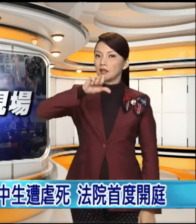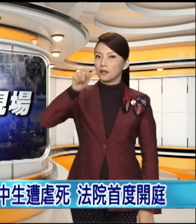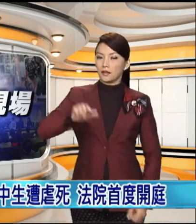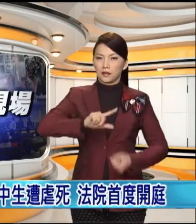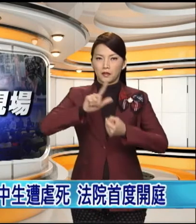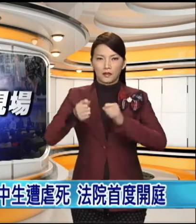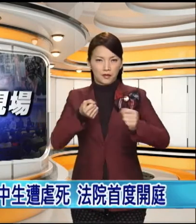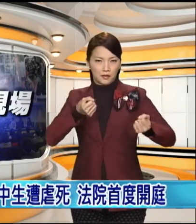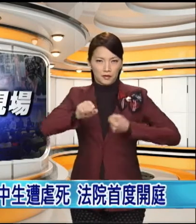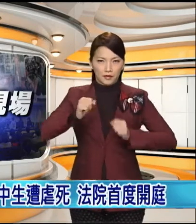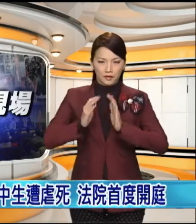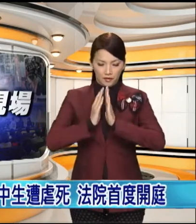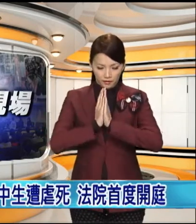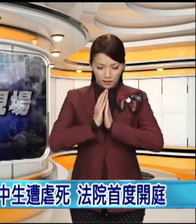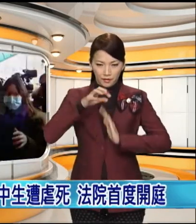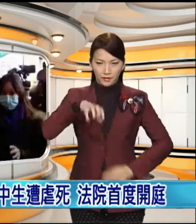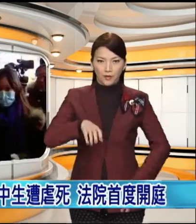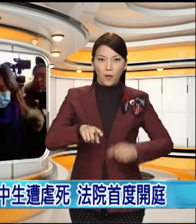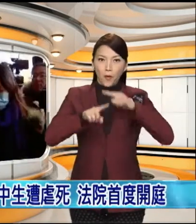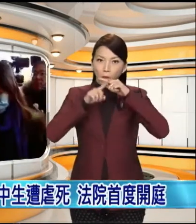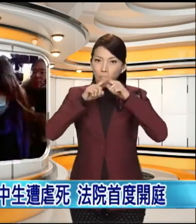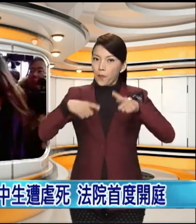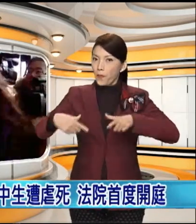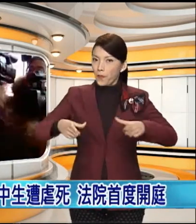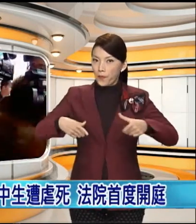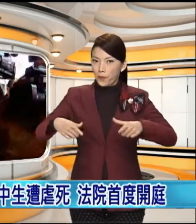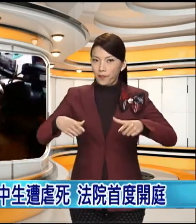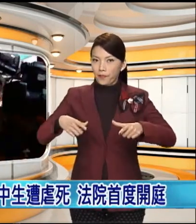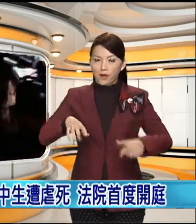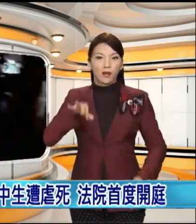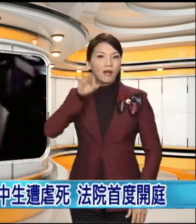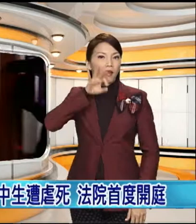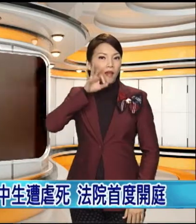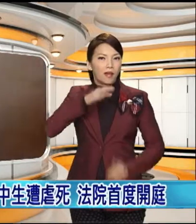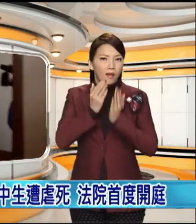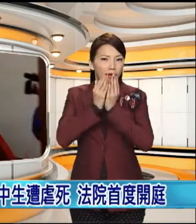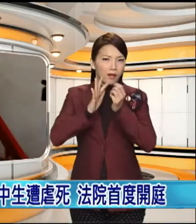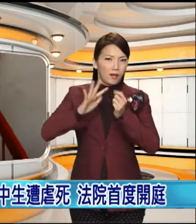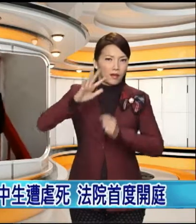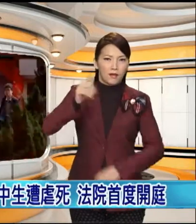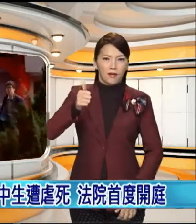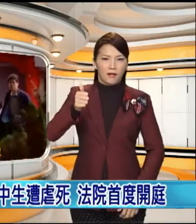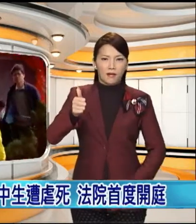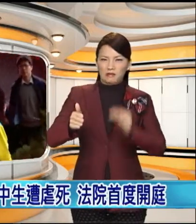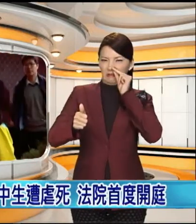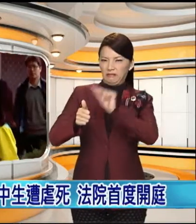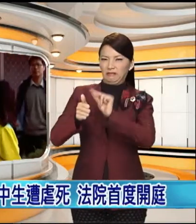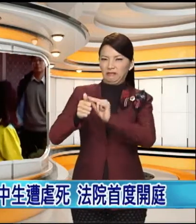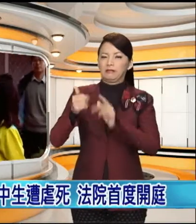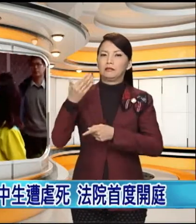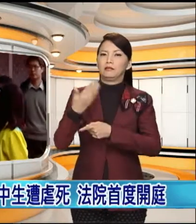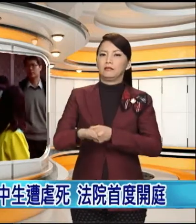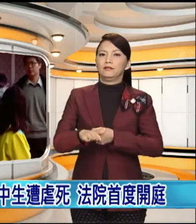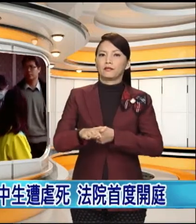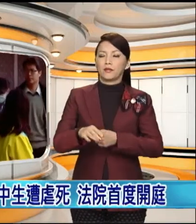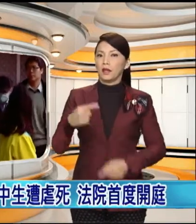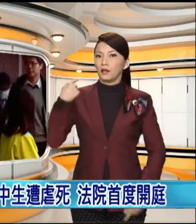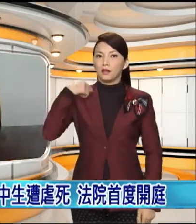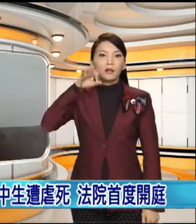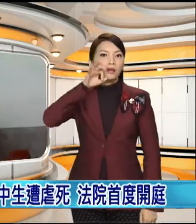彰化县一名高中男生在日月民工的灵修地点墨园被虐待致死案，彰化